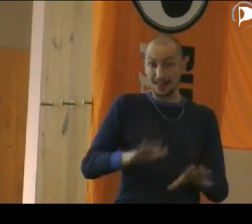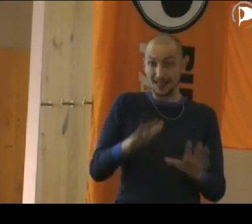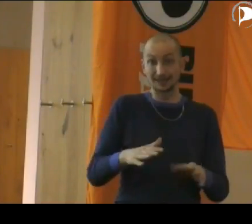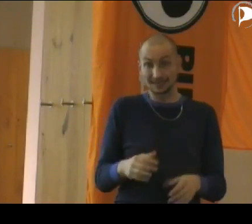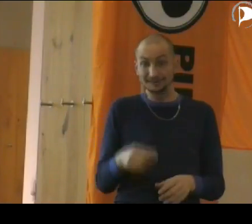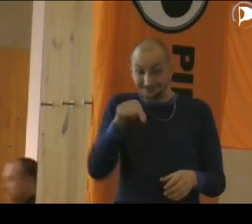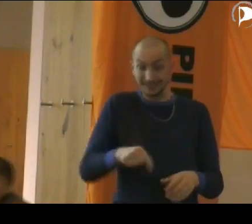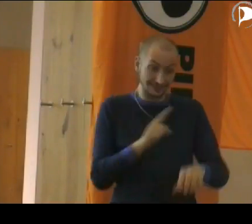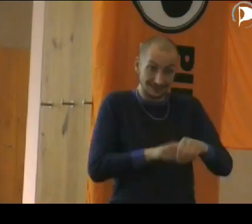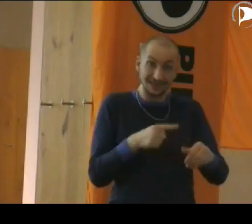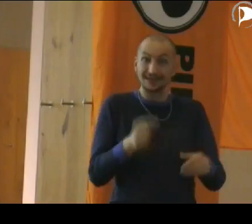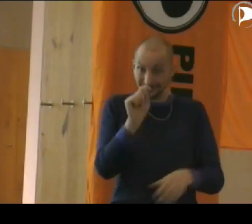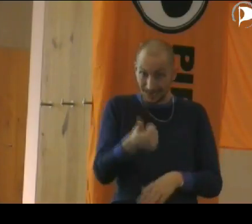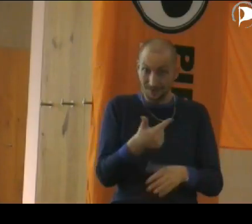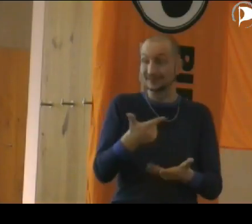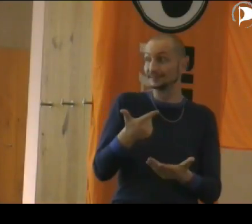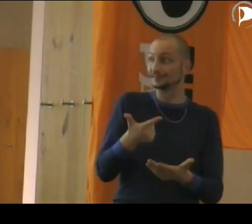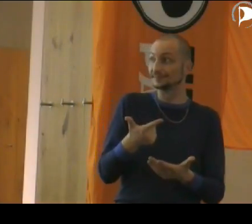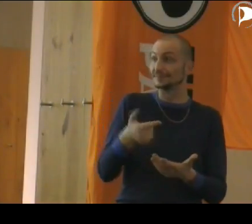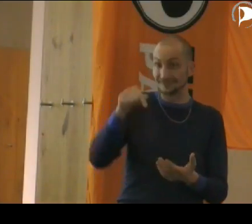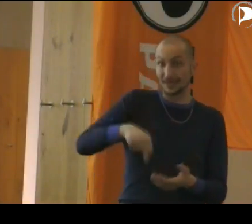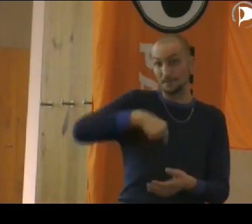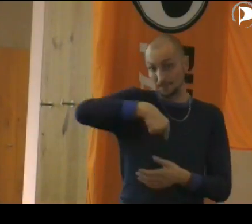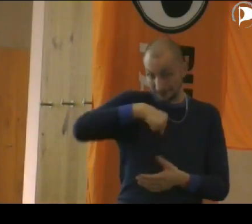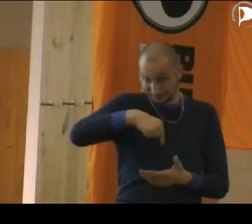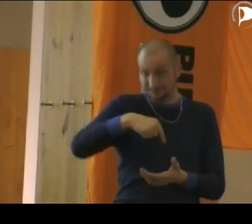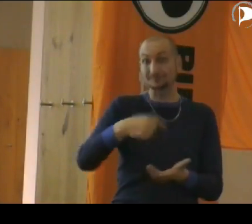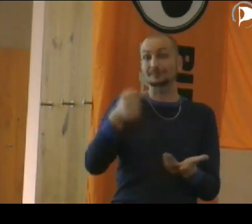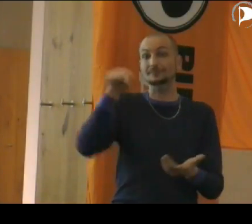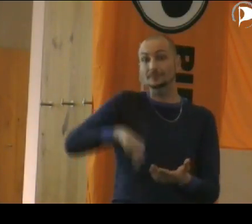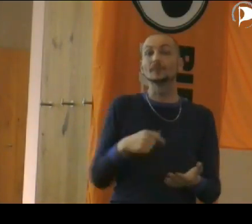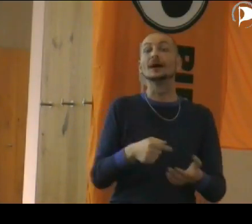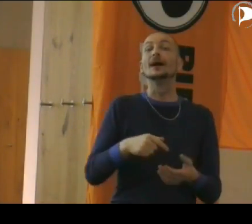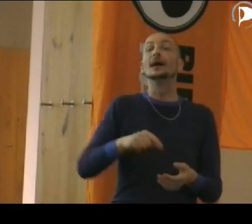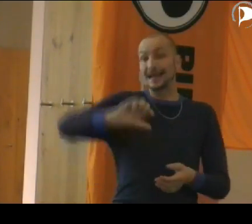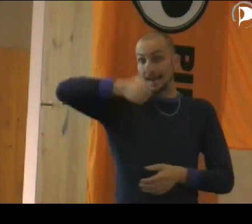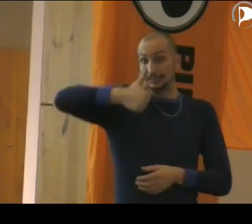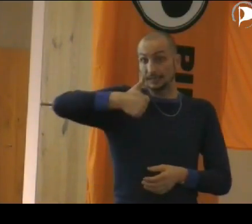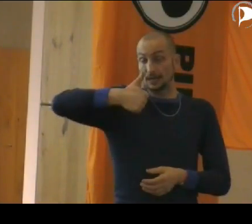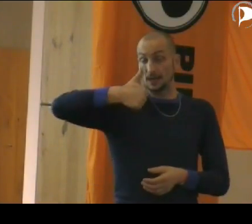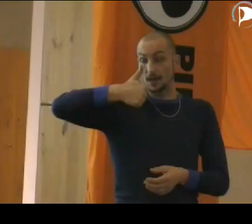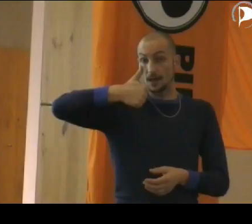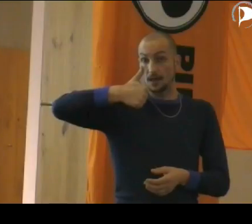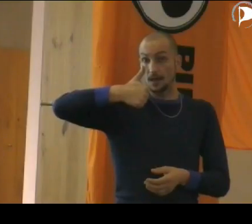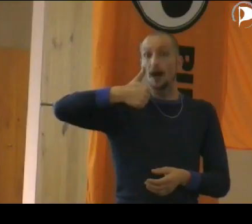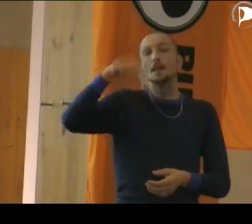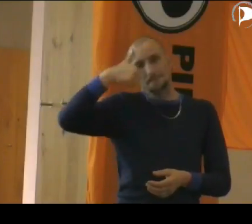dass diesmal ein bisschen überraschend zur ersten wahl nach berlin groß geworden die saarländer haben vor ich